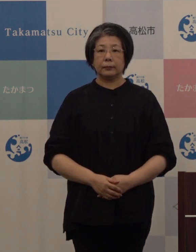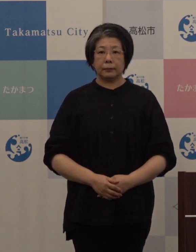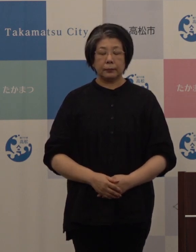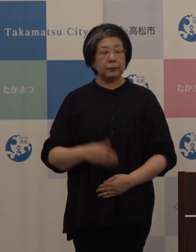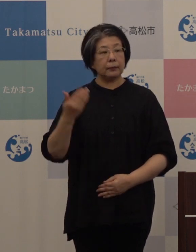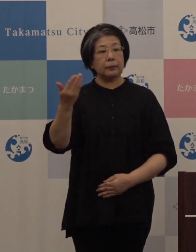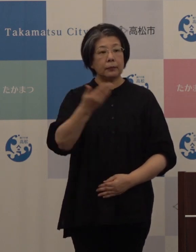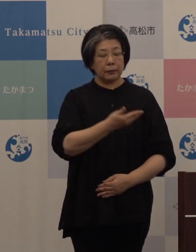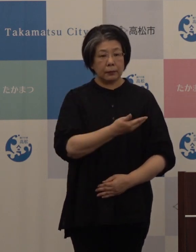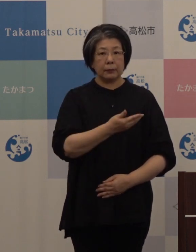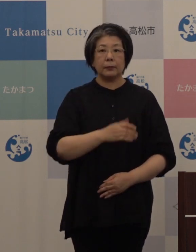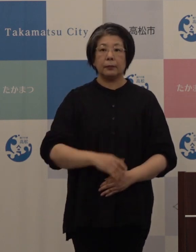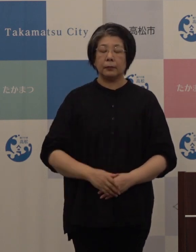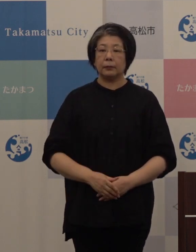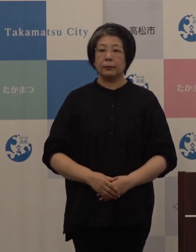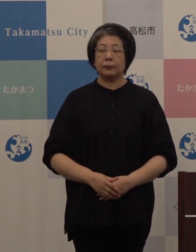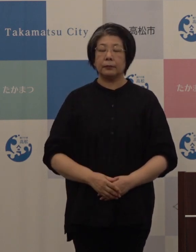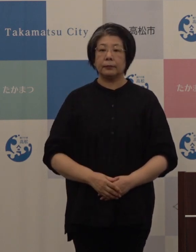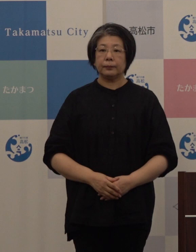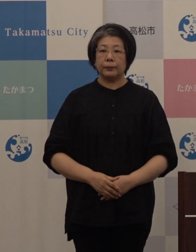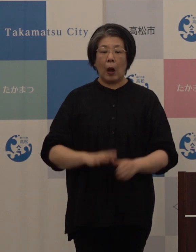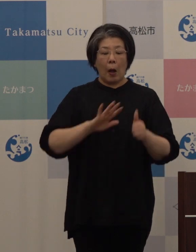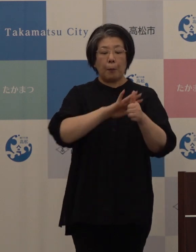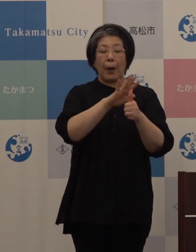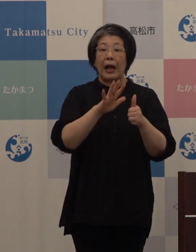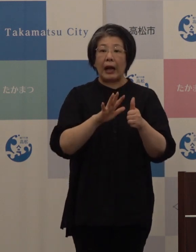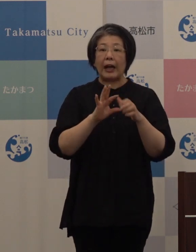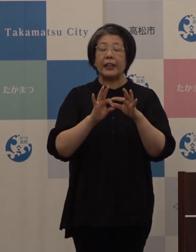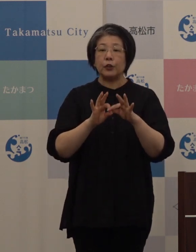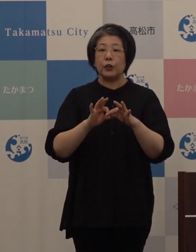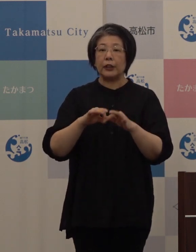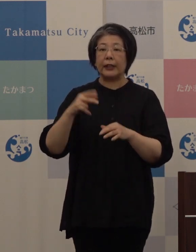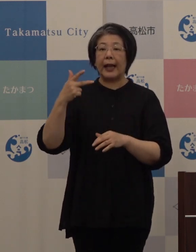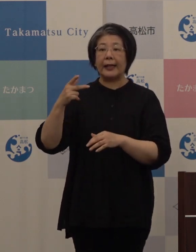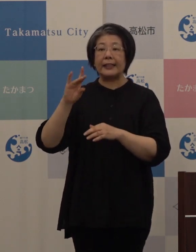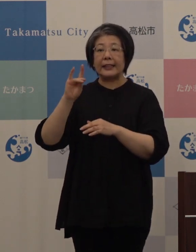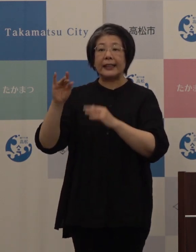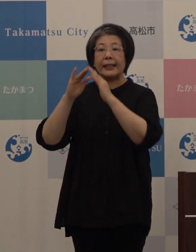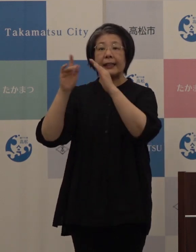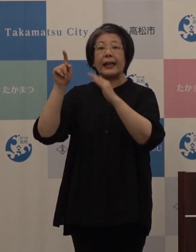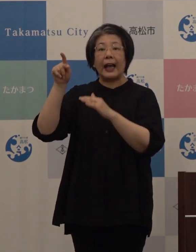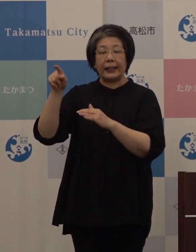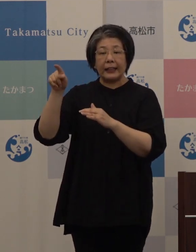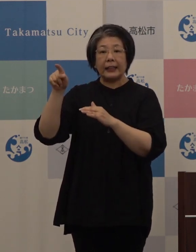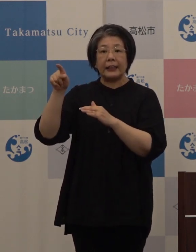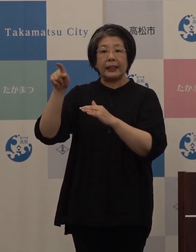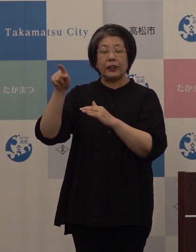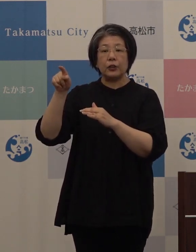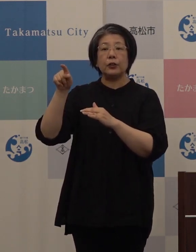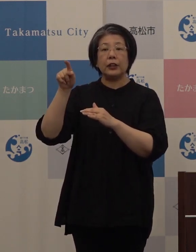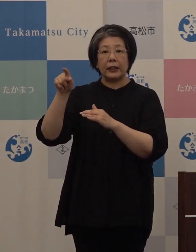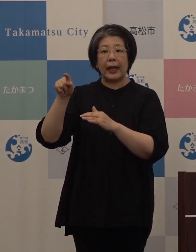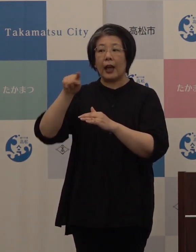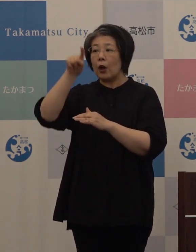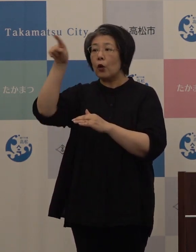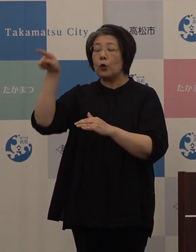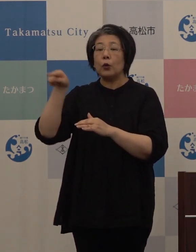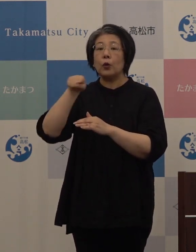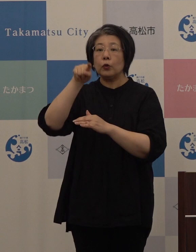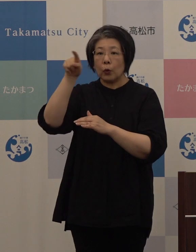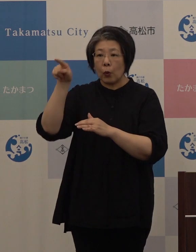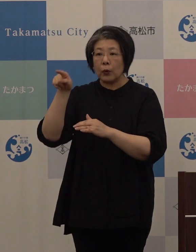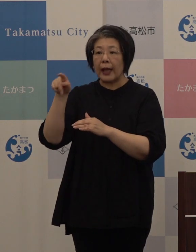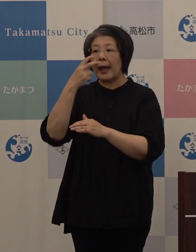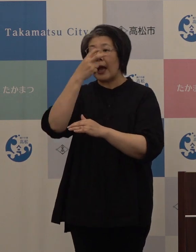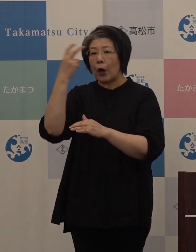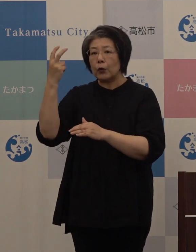全体的にそのパワハラというそのことに対して、議会としてこうどう最終的に取り組んで、どういう形になれば